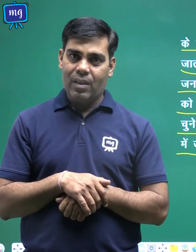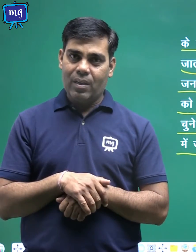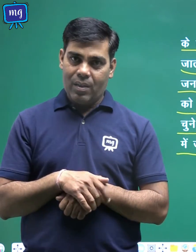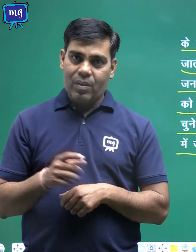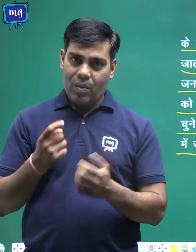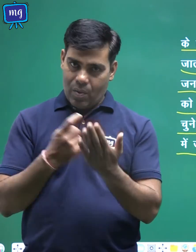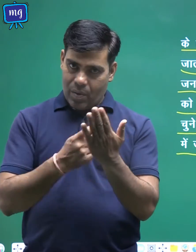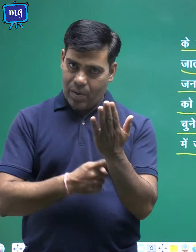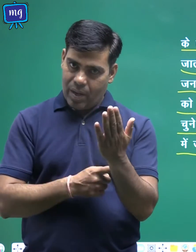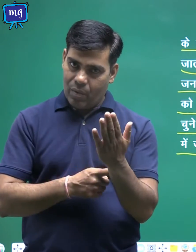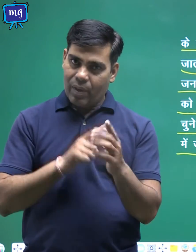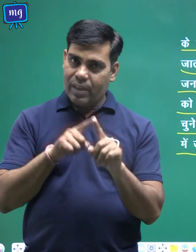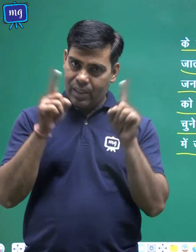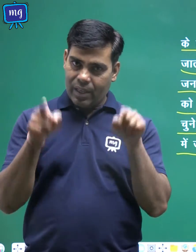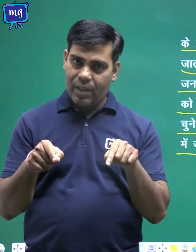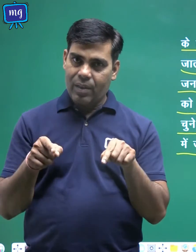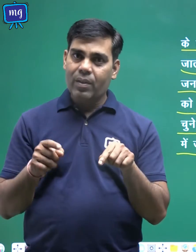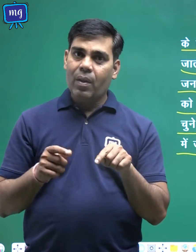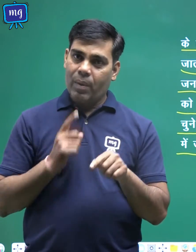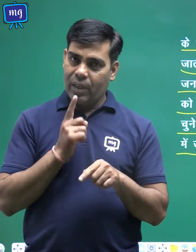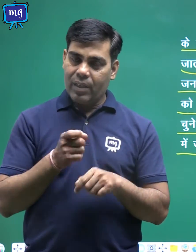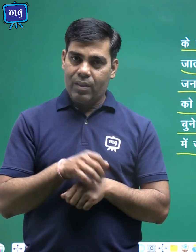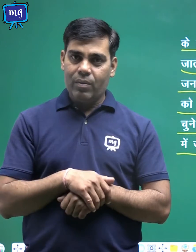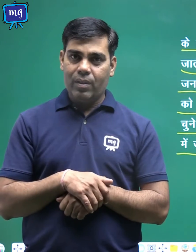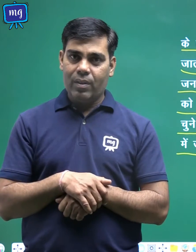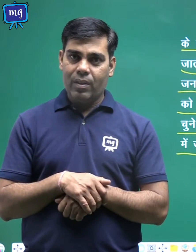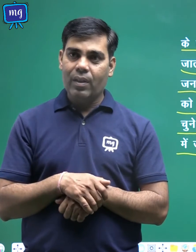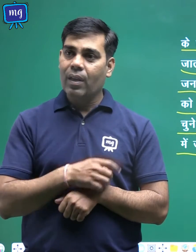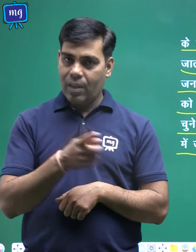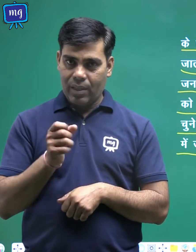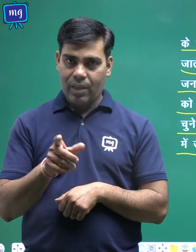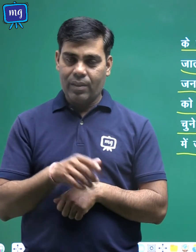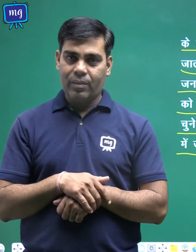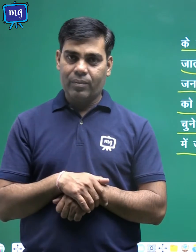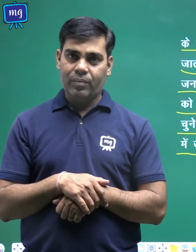प्रतिनिधि या प्रतिनिधित्व करते हैं।